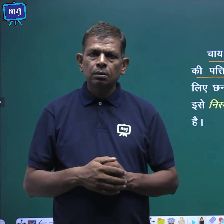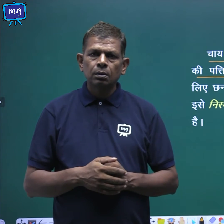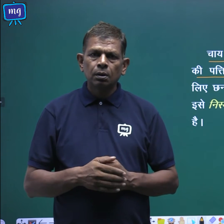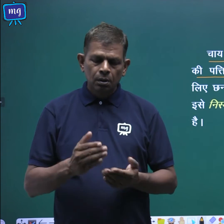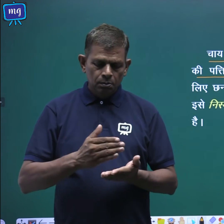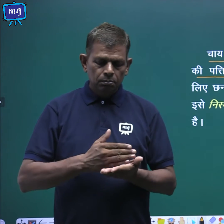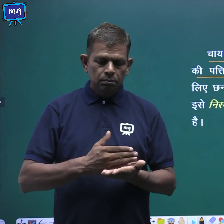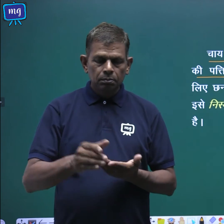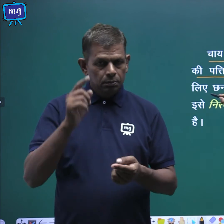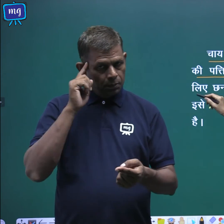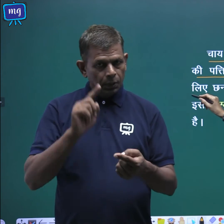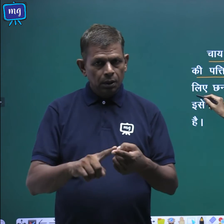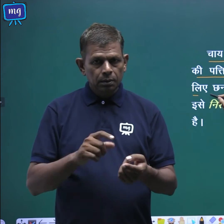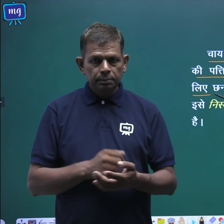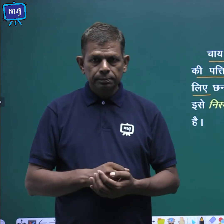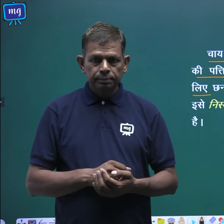पृथक करने के लिए